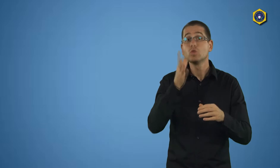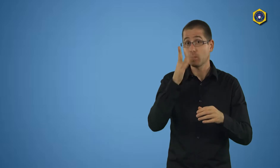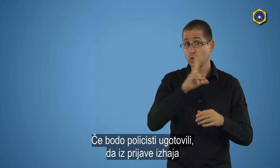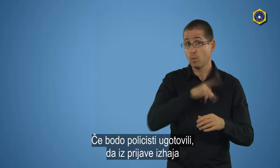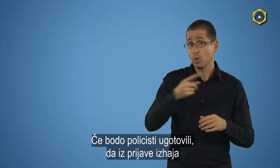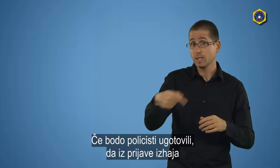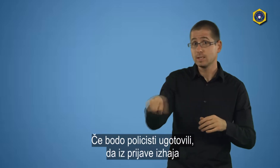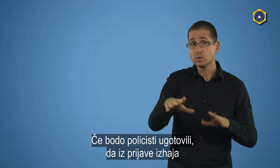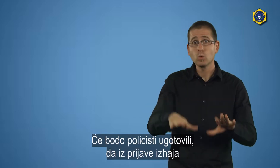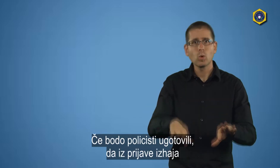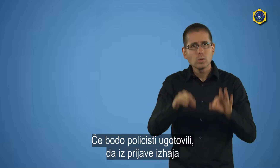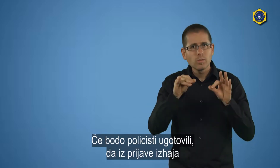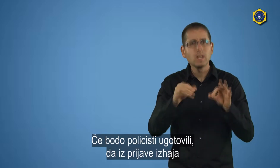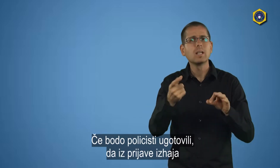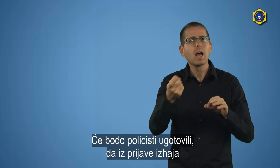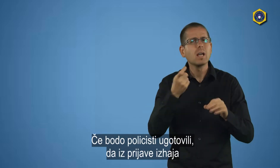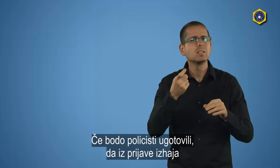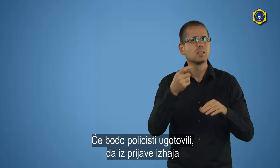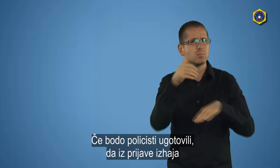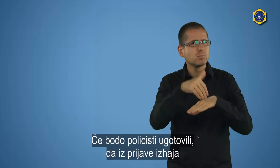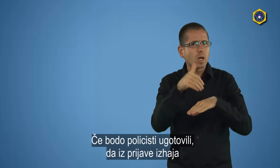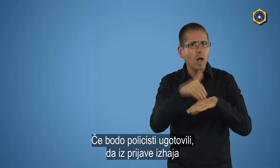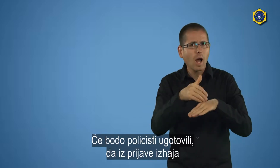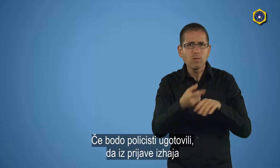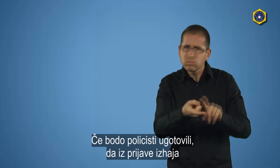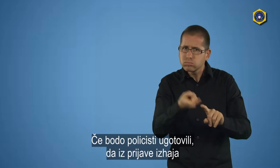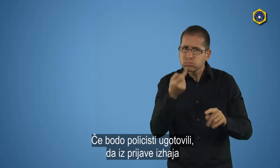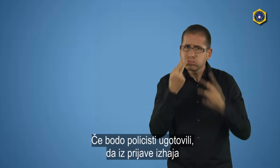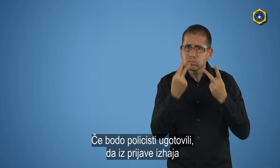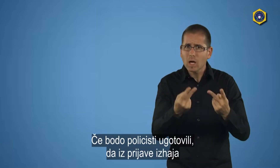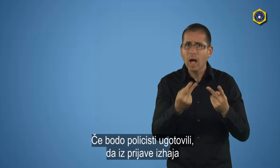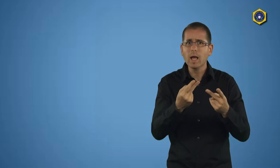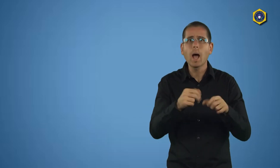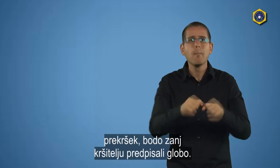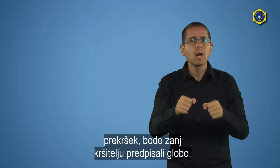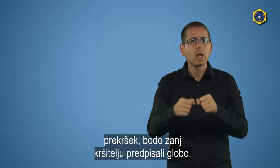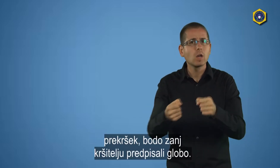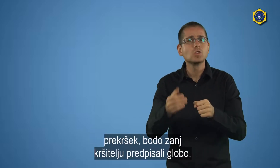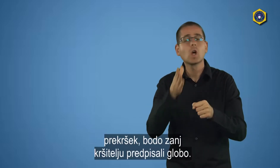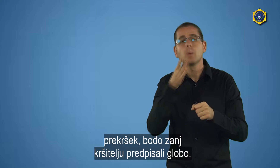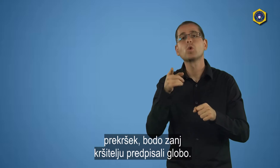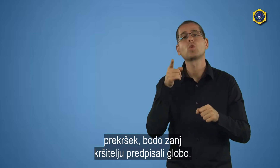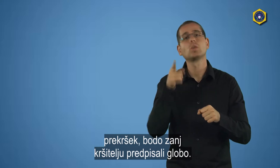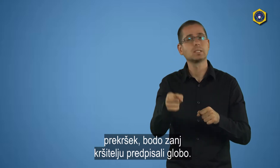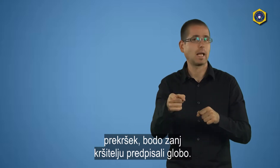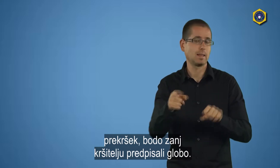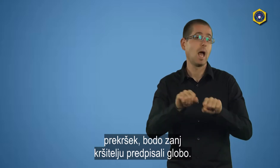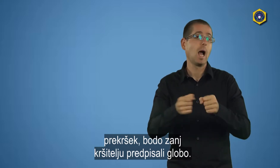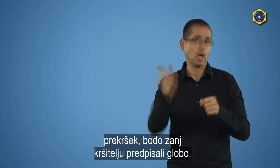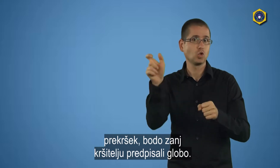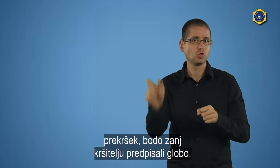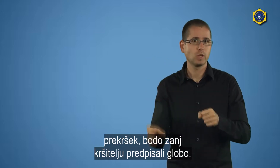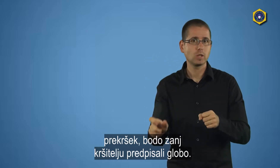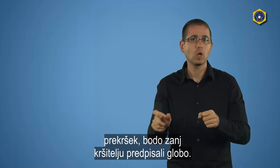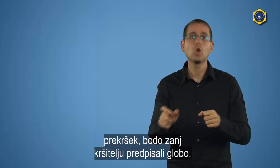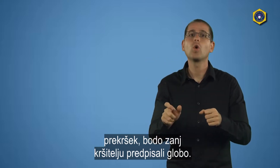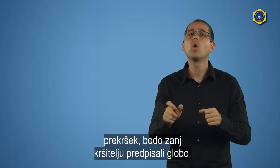Če bodo policisti ugotovili, da iz prijave izhaja prekršek, bodo zanj kršitelju predpisali globo.